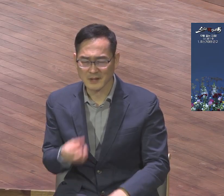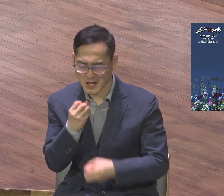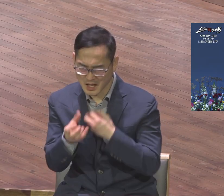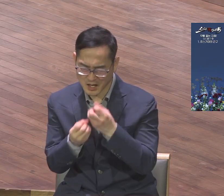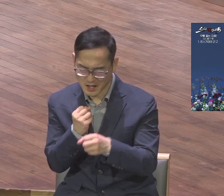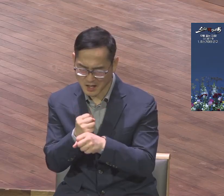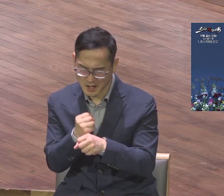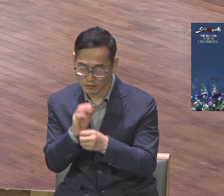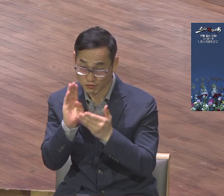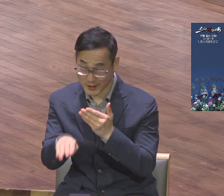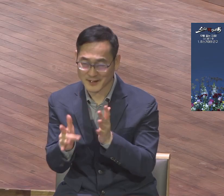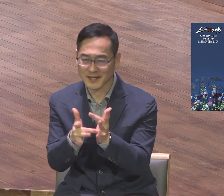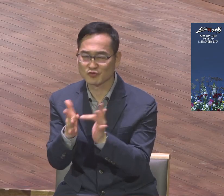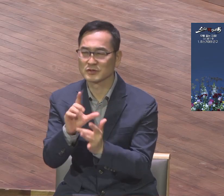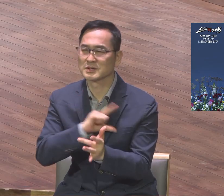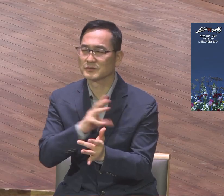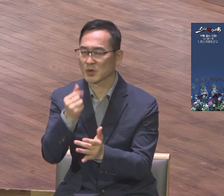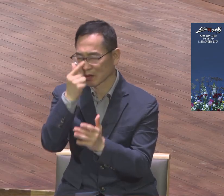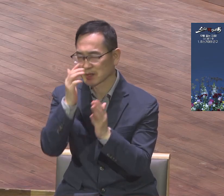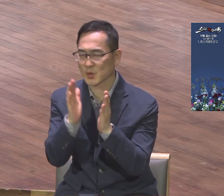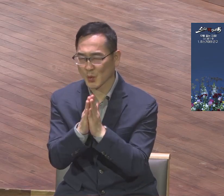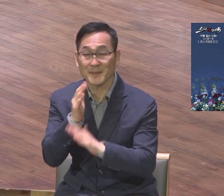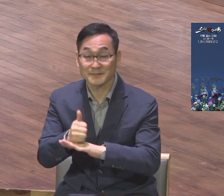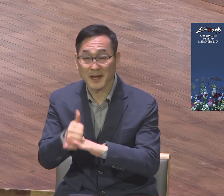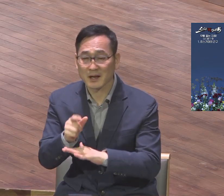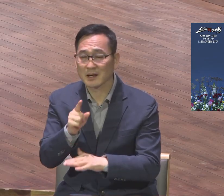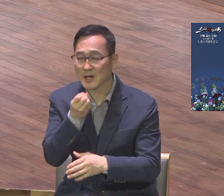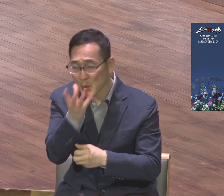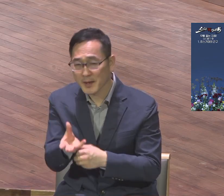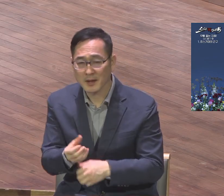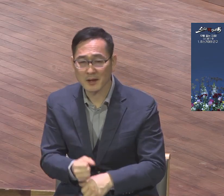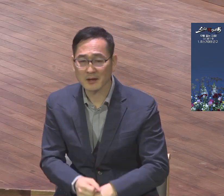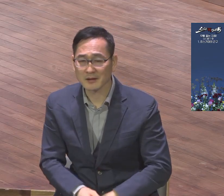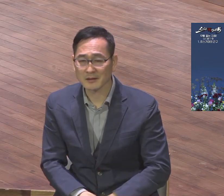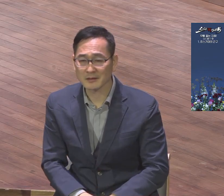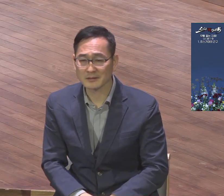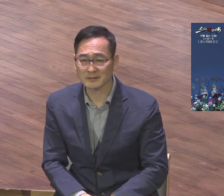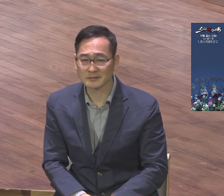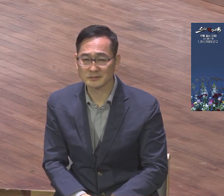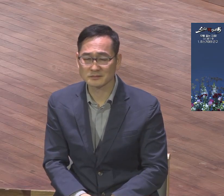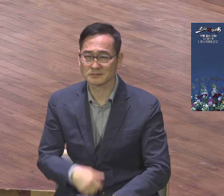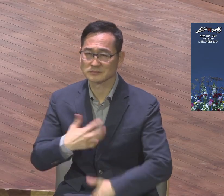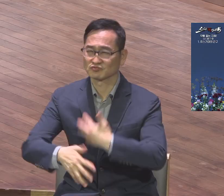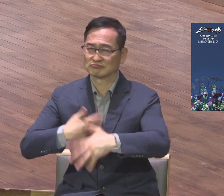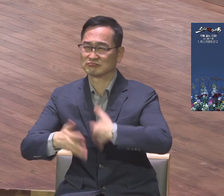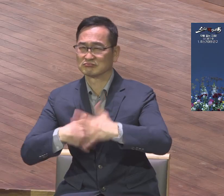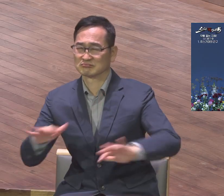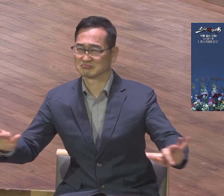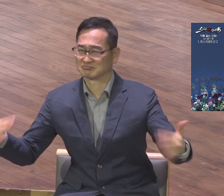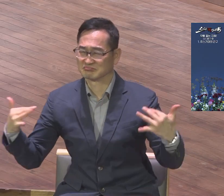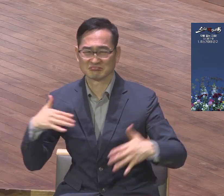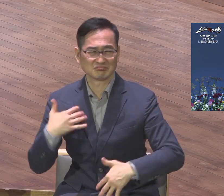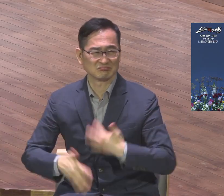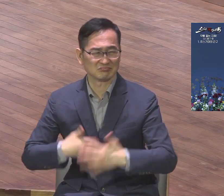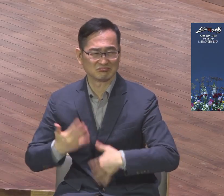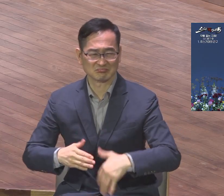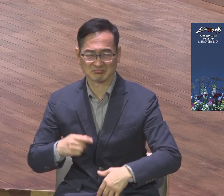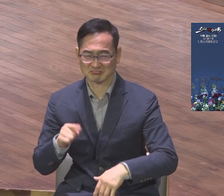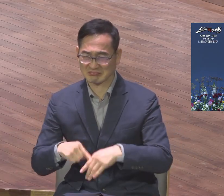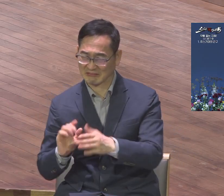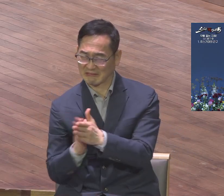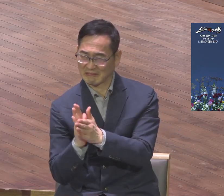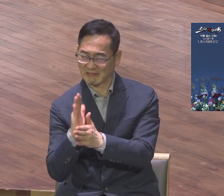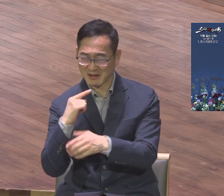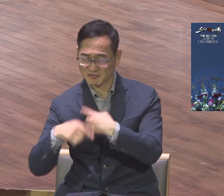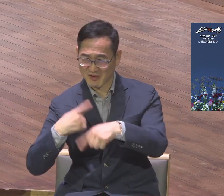기도해야 했기 때문에. 그래서 여러분 최민철 뭐 기도를 뭐 거창하게 무슨 남이 듣기 좋으라고 무슨